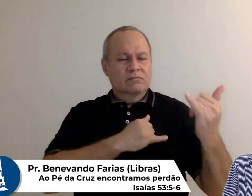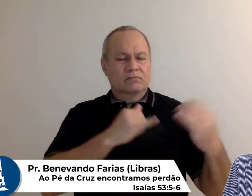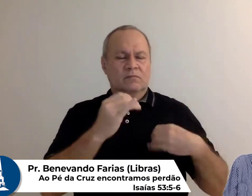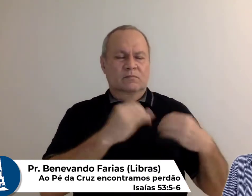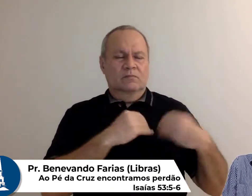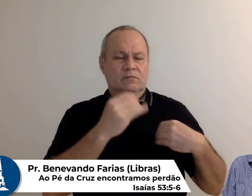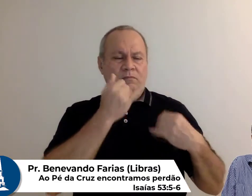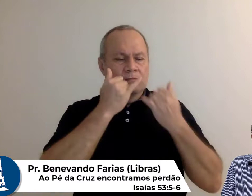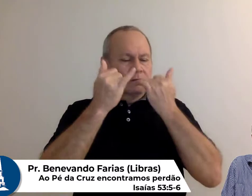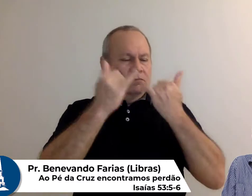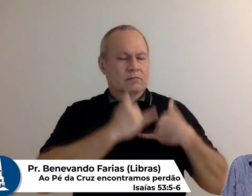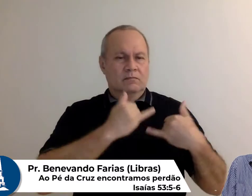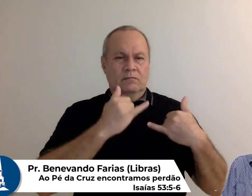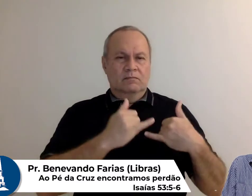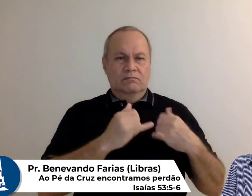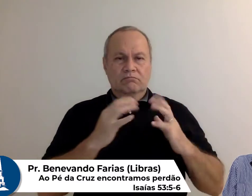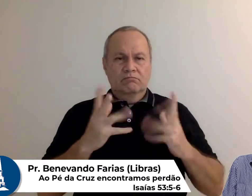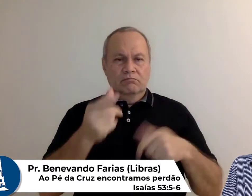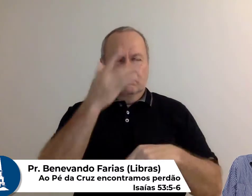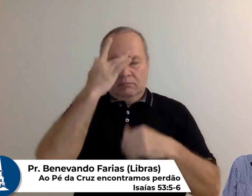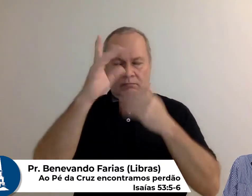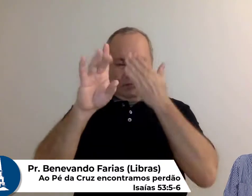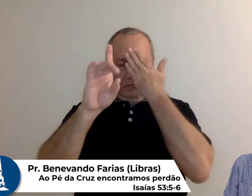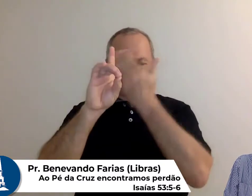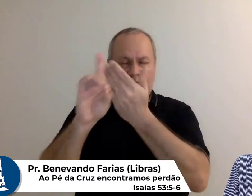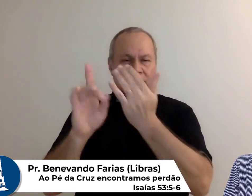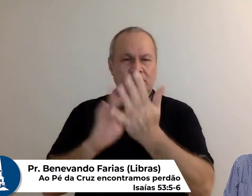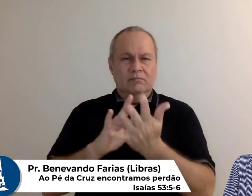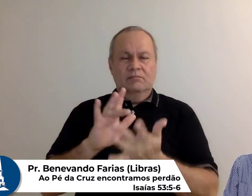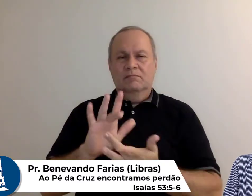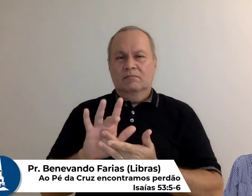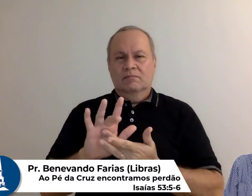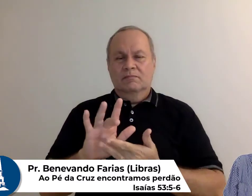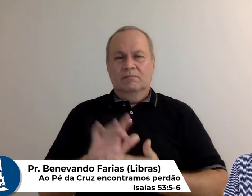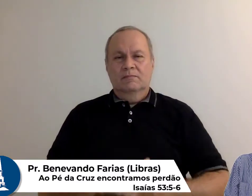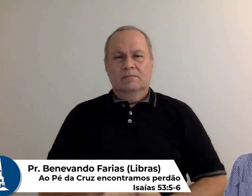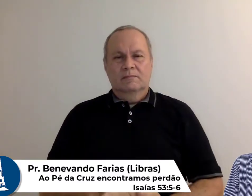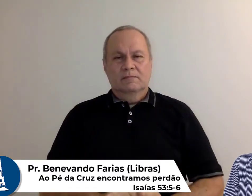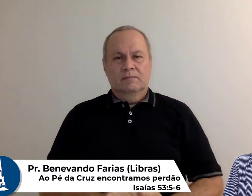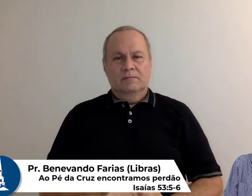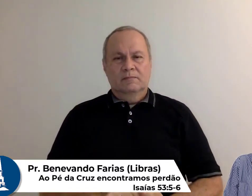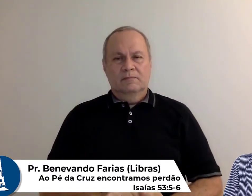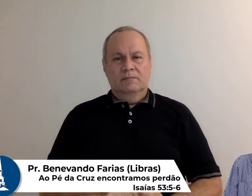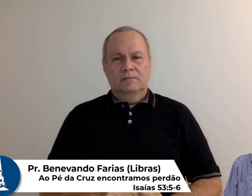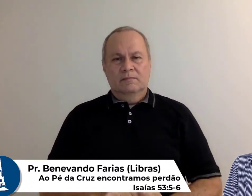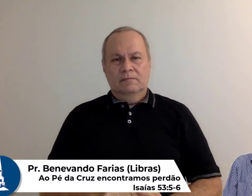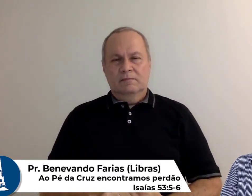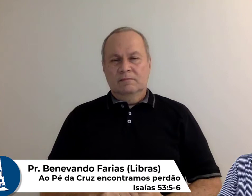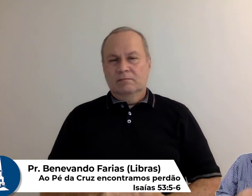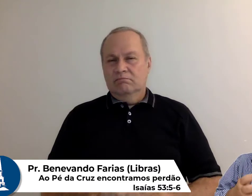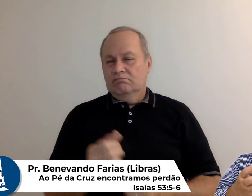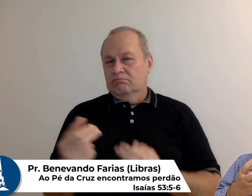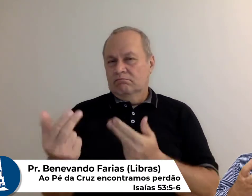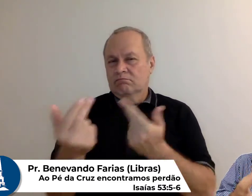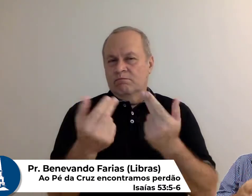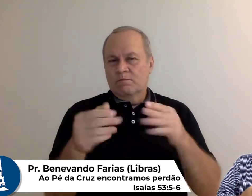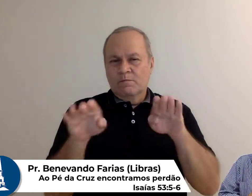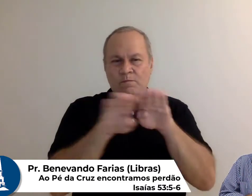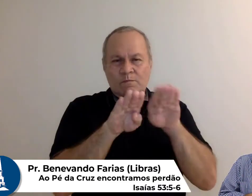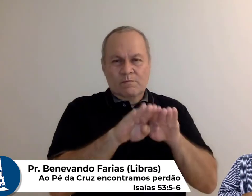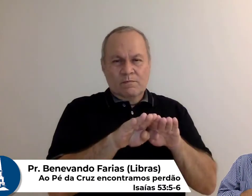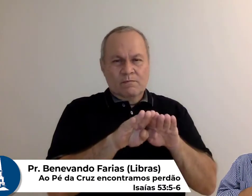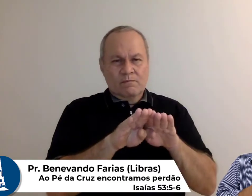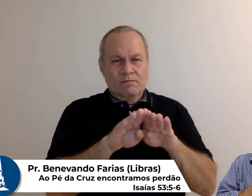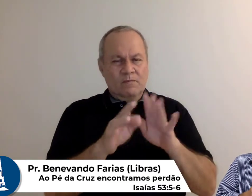pecados a todo aquele que nele crê, a todo aquele que nele confia. Mas, da mesma forma, esse sacrifício